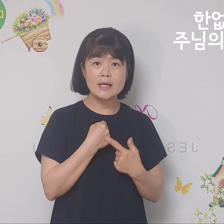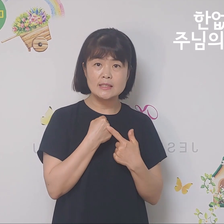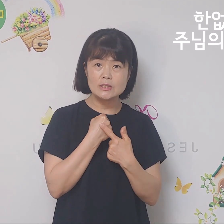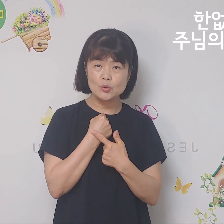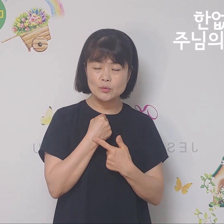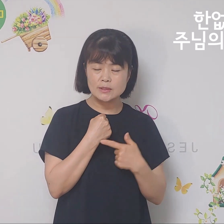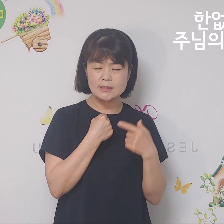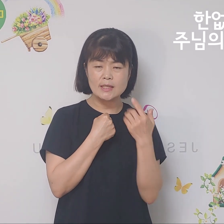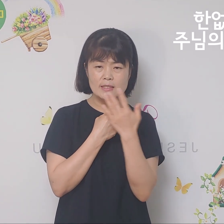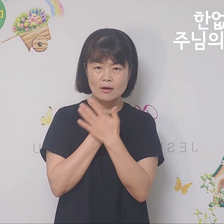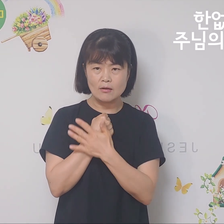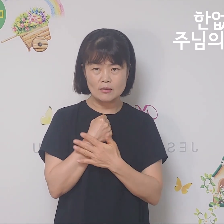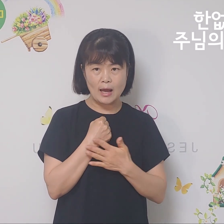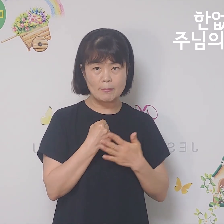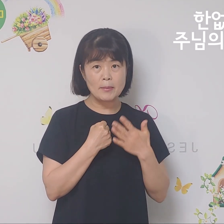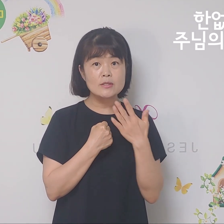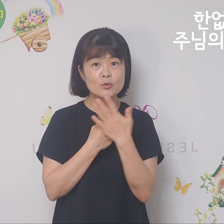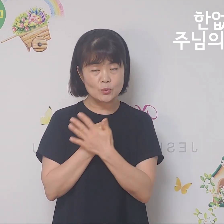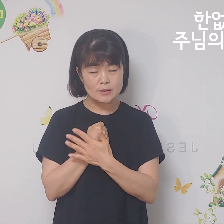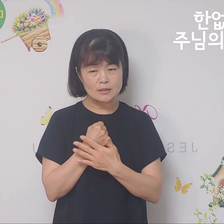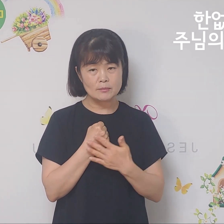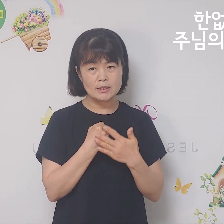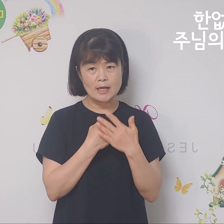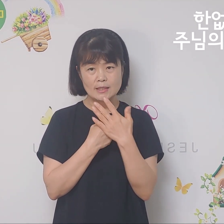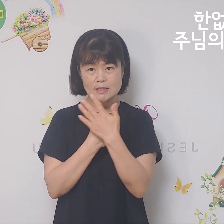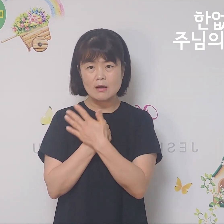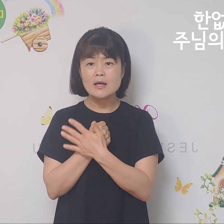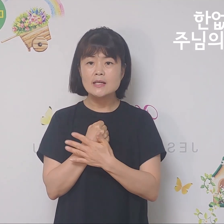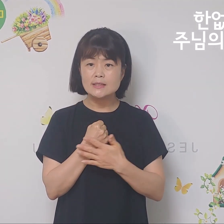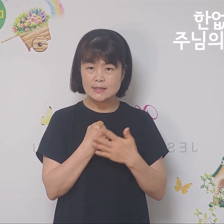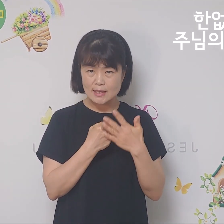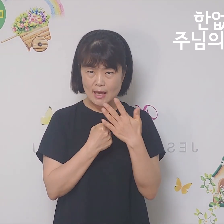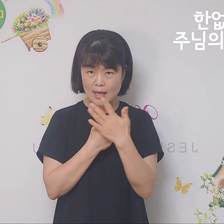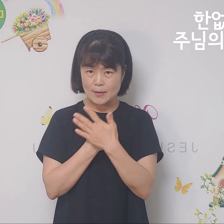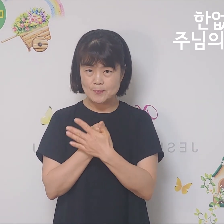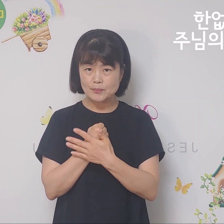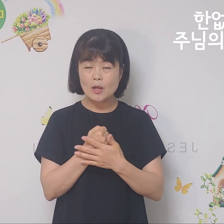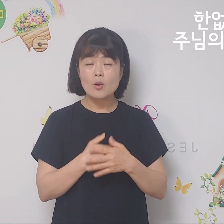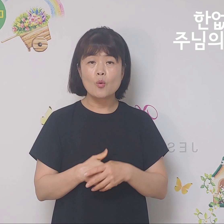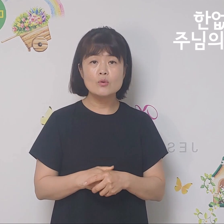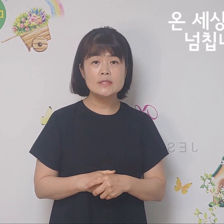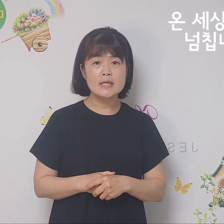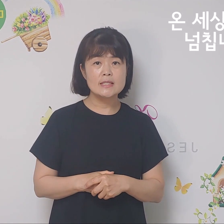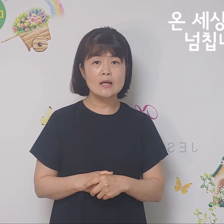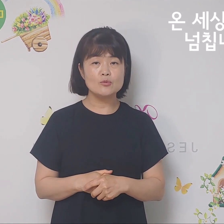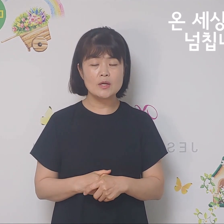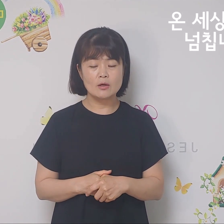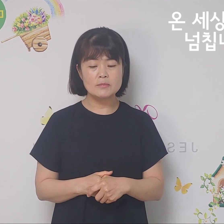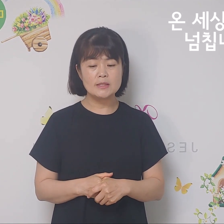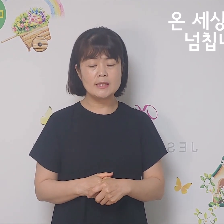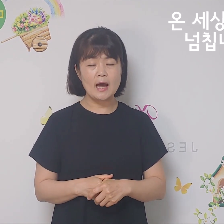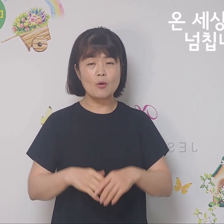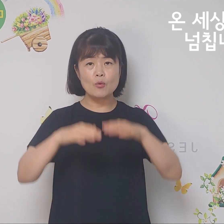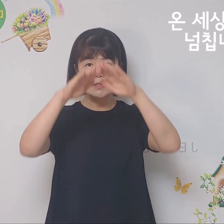은혜는 손등에서 앞에서 돌리는 겁니다. 그래서 은혜. 온 세상 위에 넘치다. 온